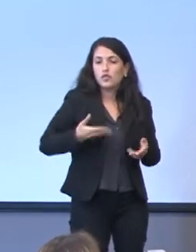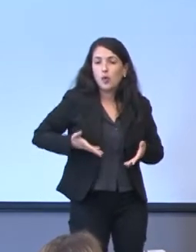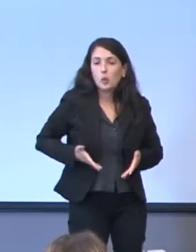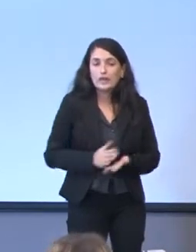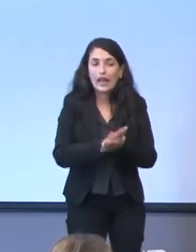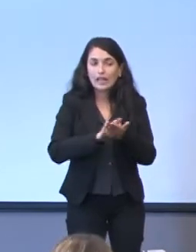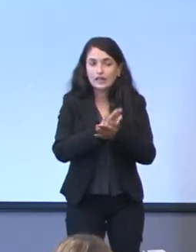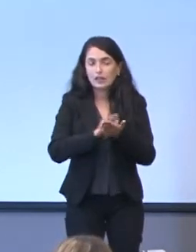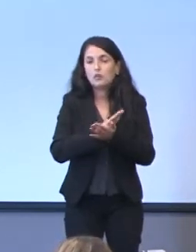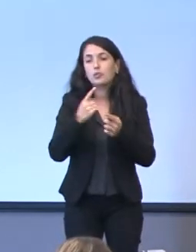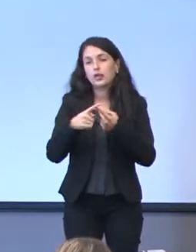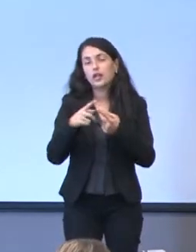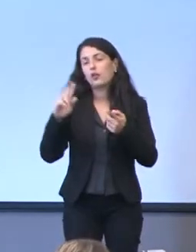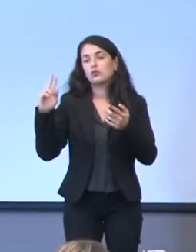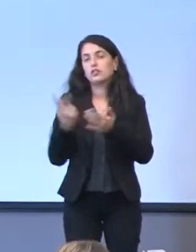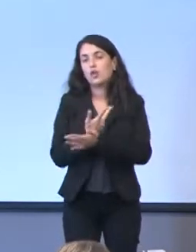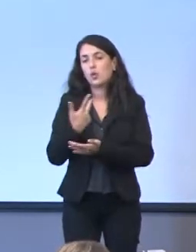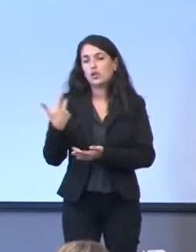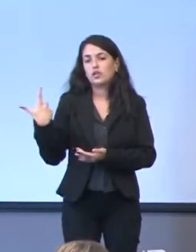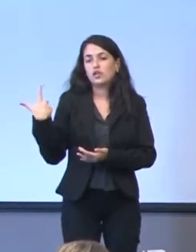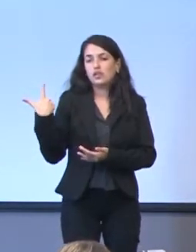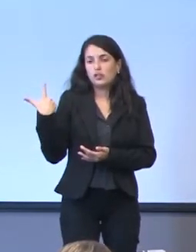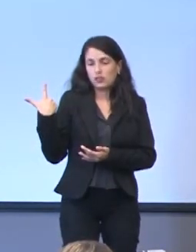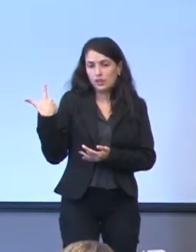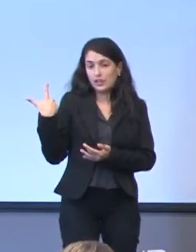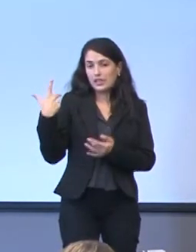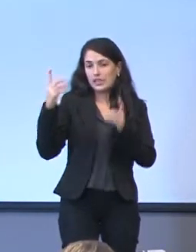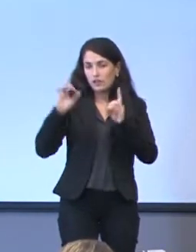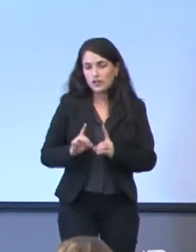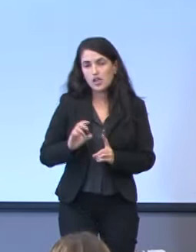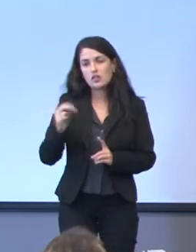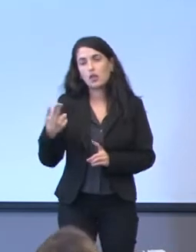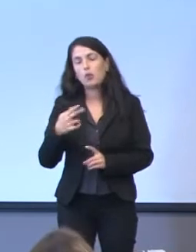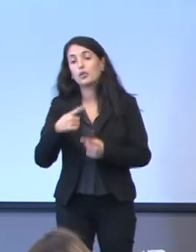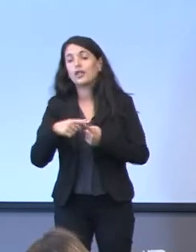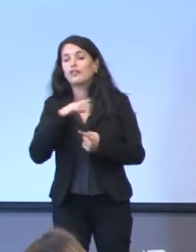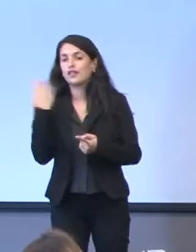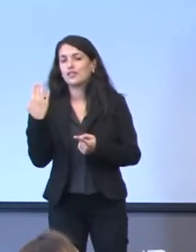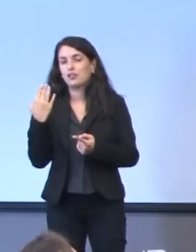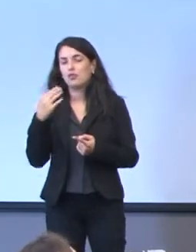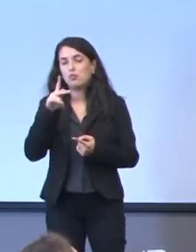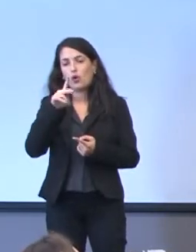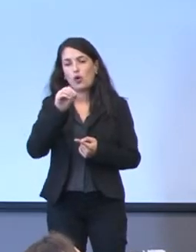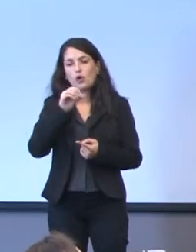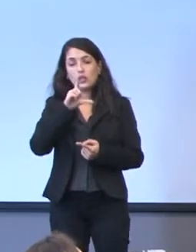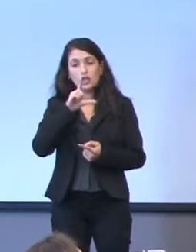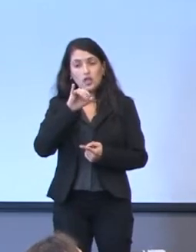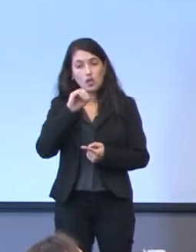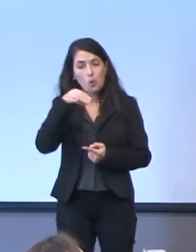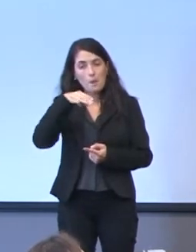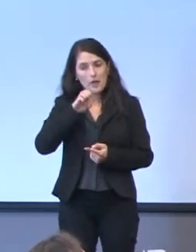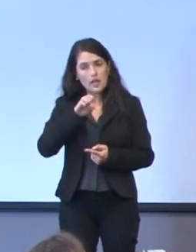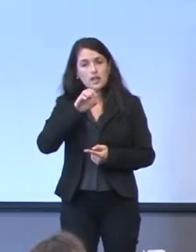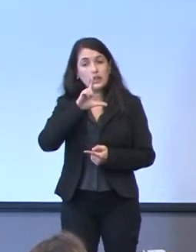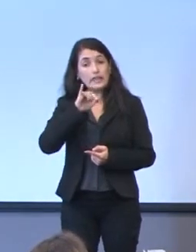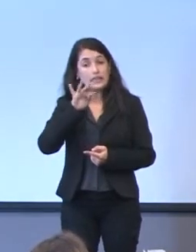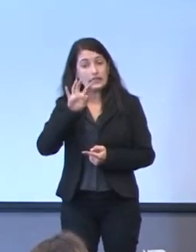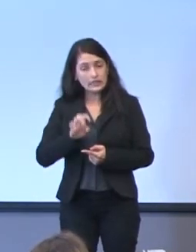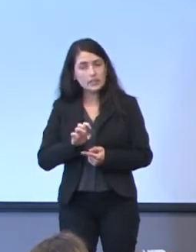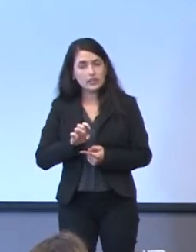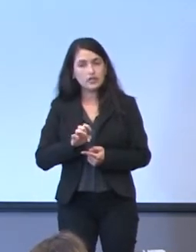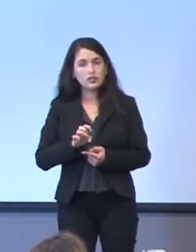que ou da deficiência ou do que ela faleceu. No caso, está se falando da poliomielite mesmo, né? Por causa dos